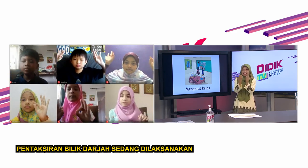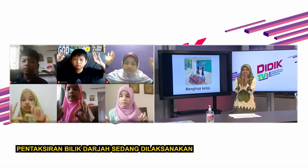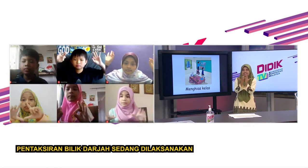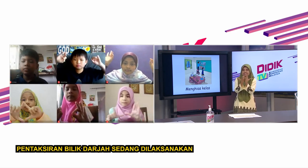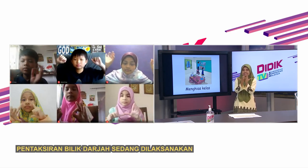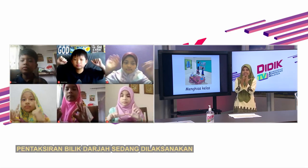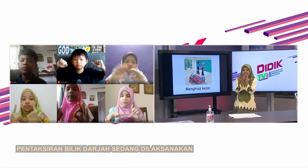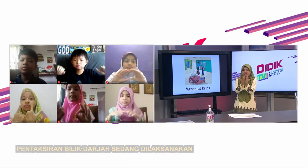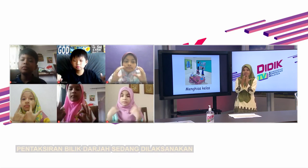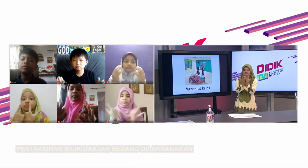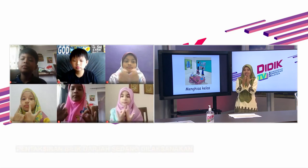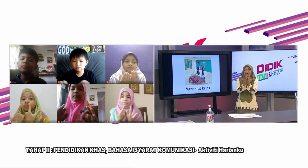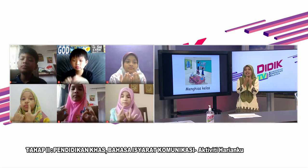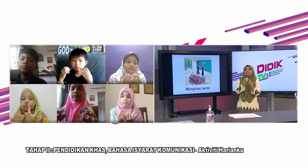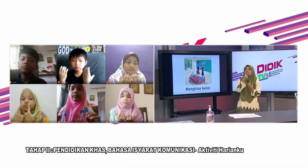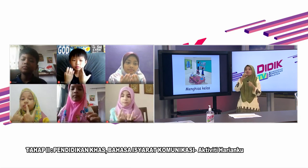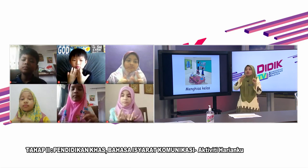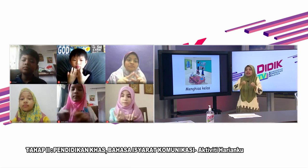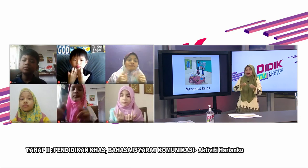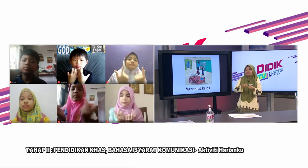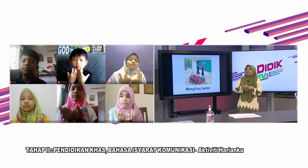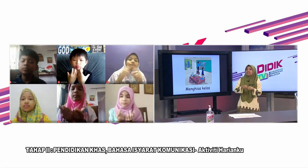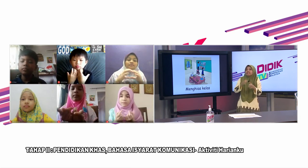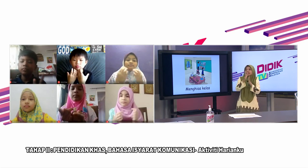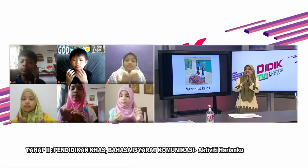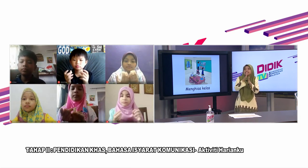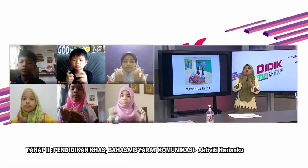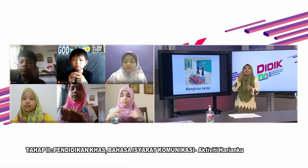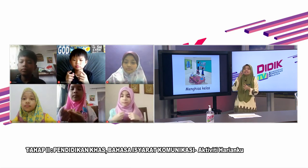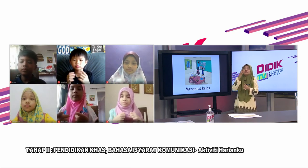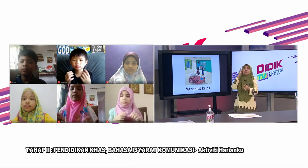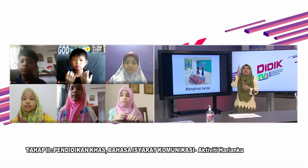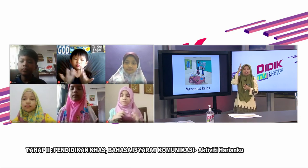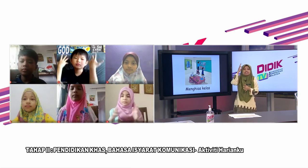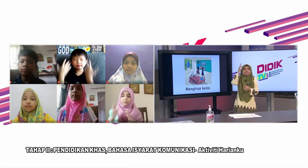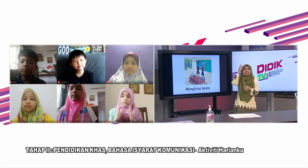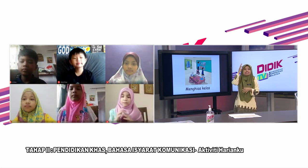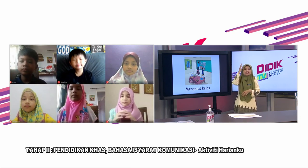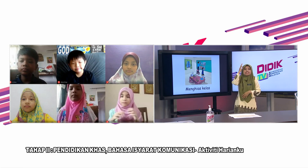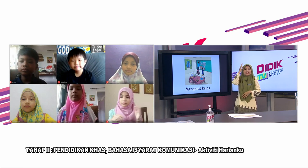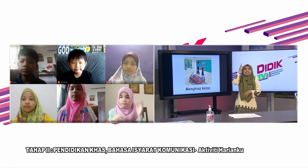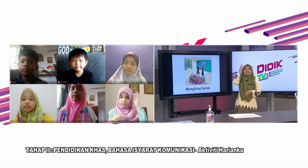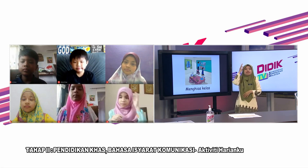kelas. Okey. Siapa boleh? Isyarat.